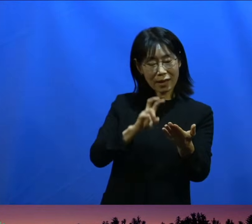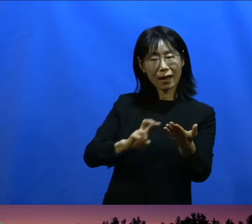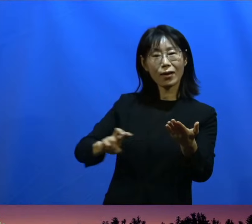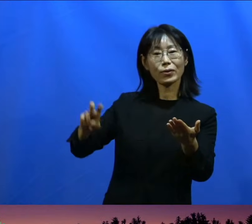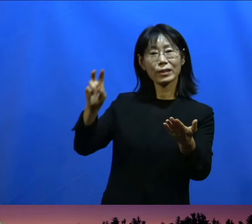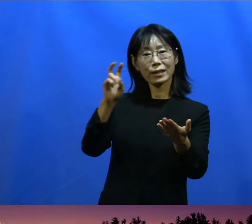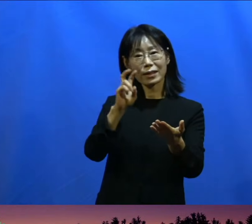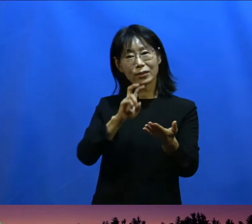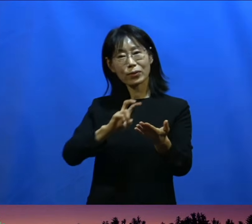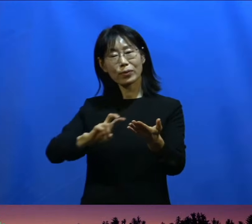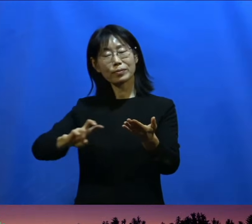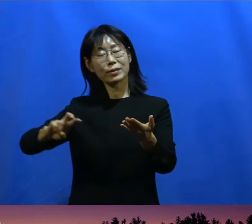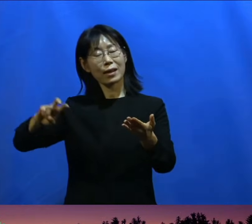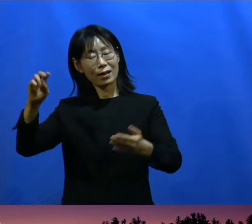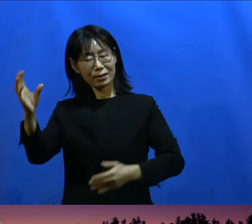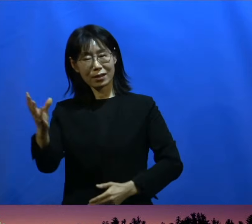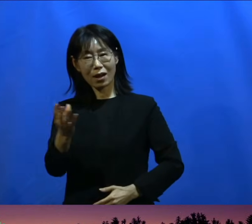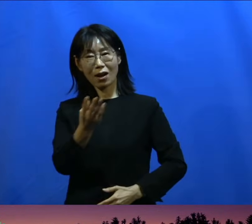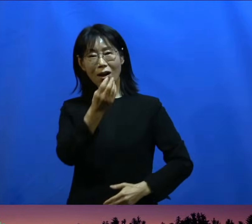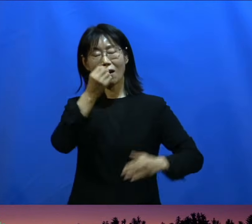그 소리는